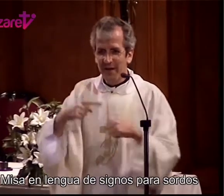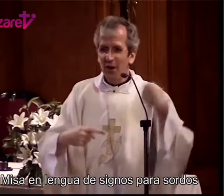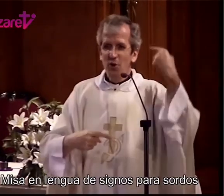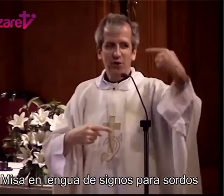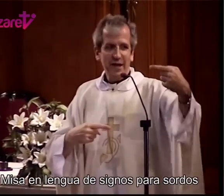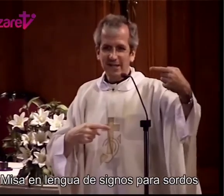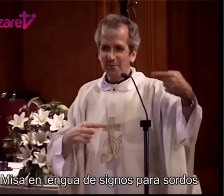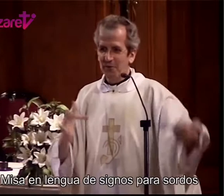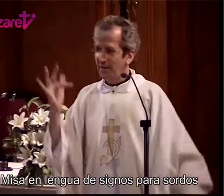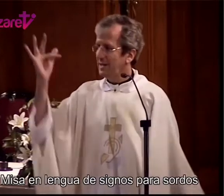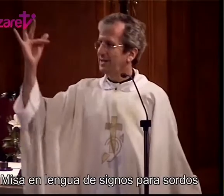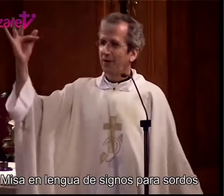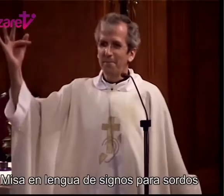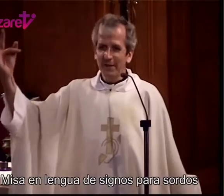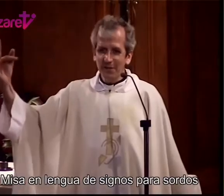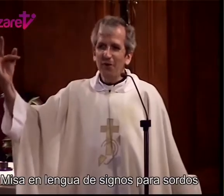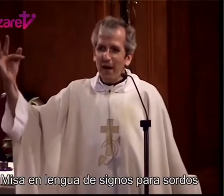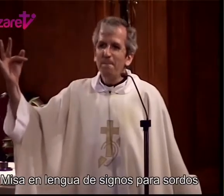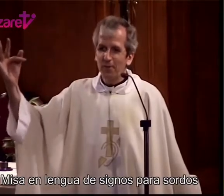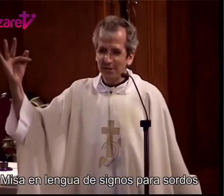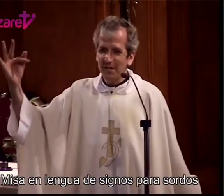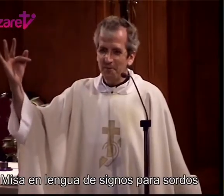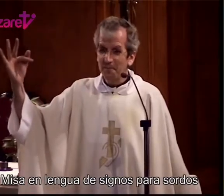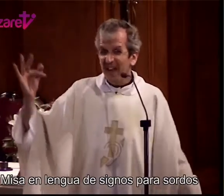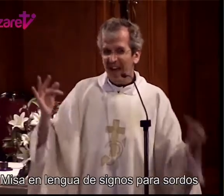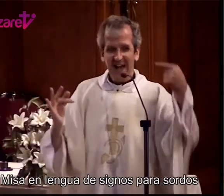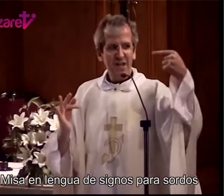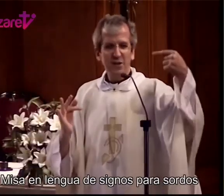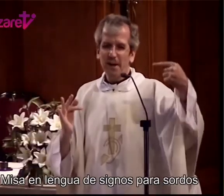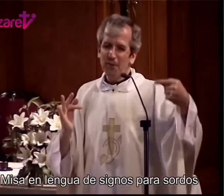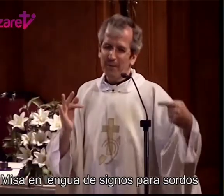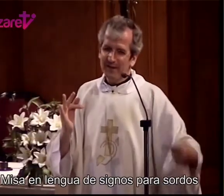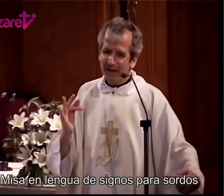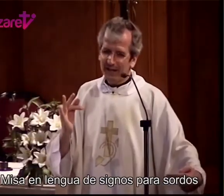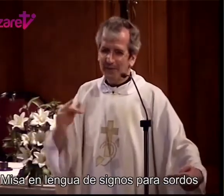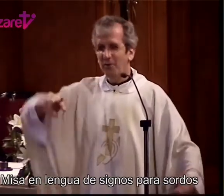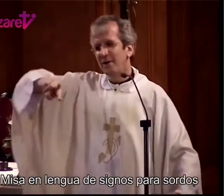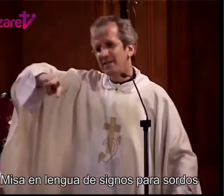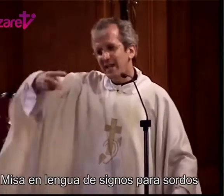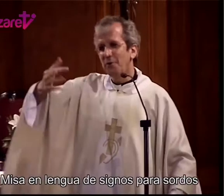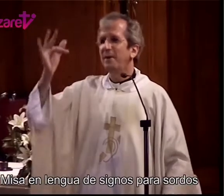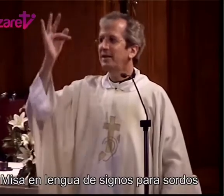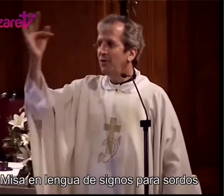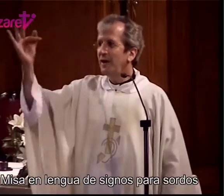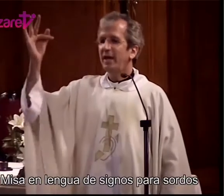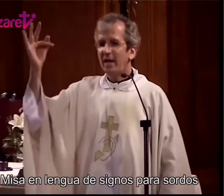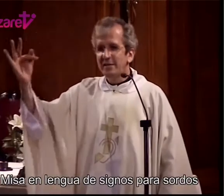Lo negativo se ha convertido en positivo. Aquello que era puramente negativo se ha convertido en